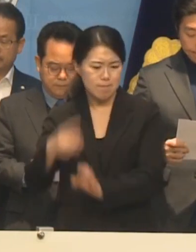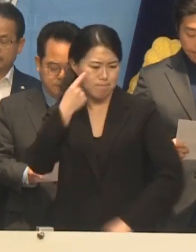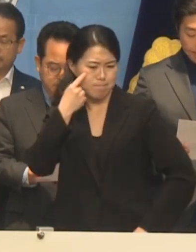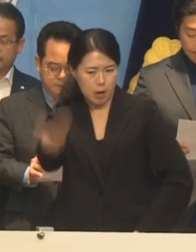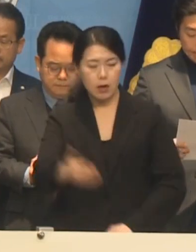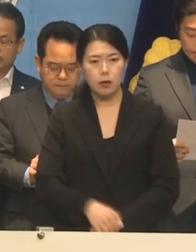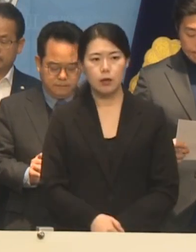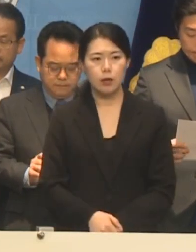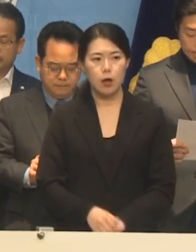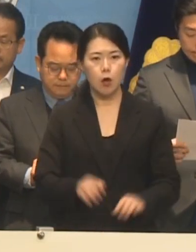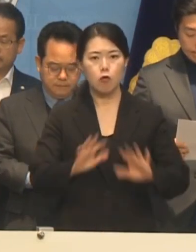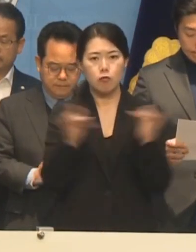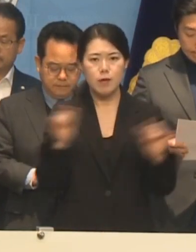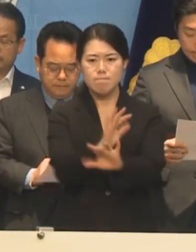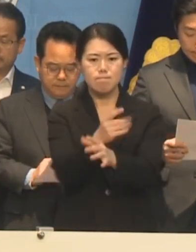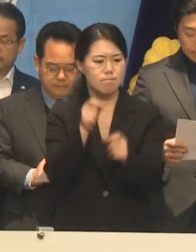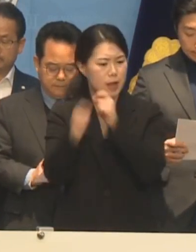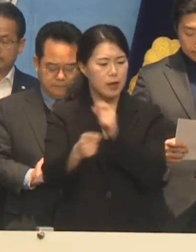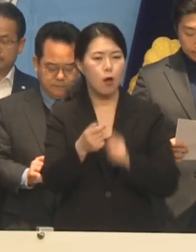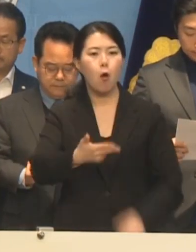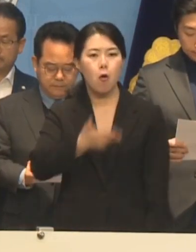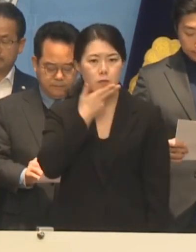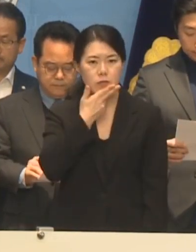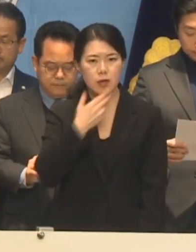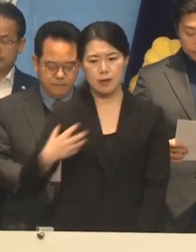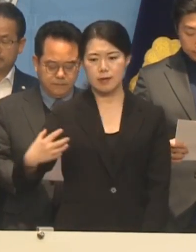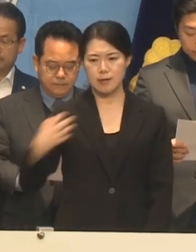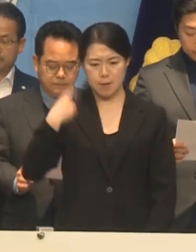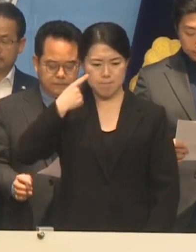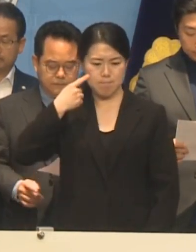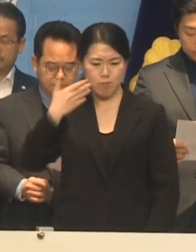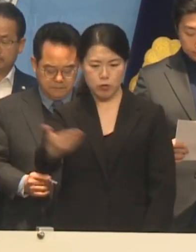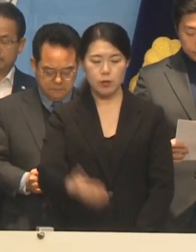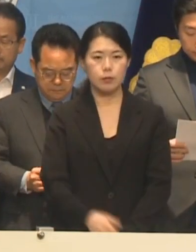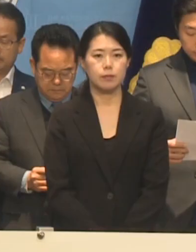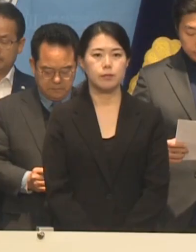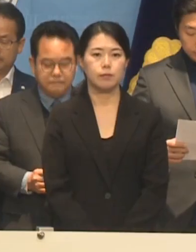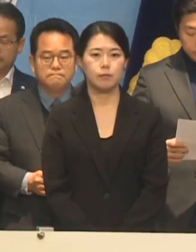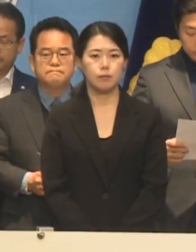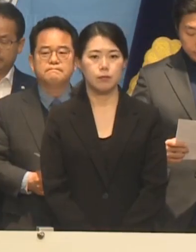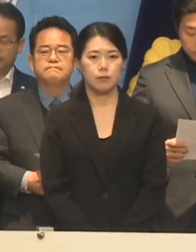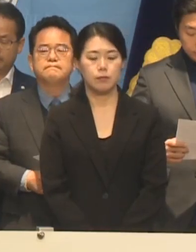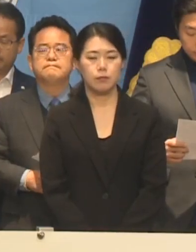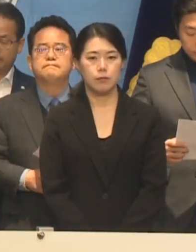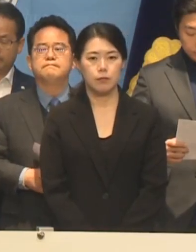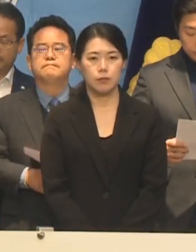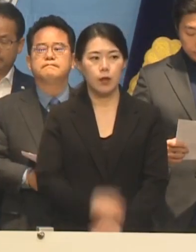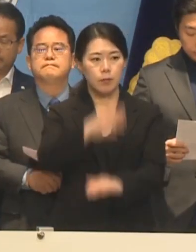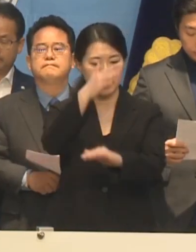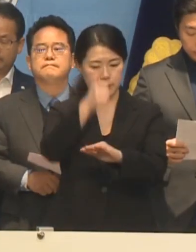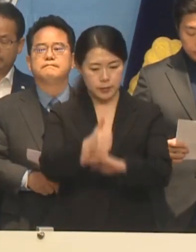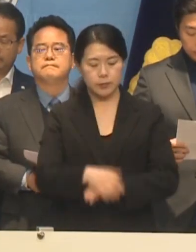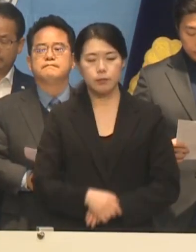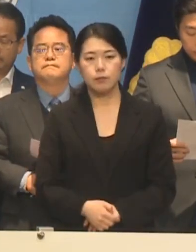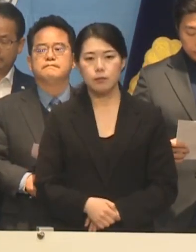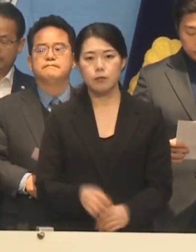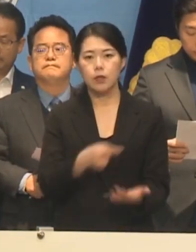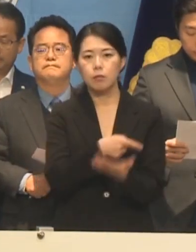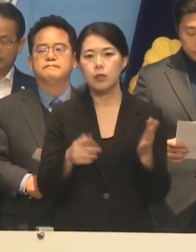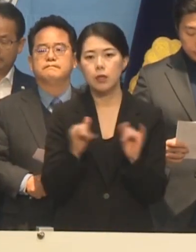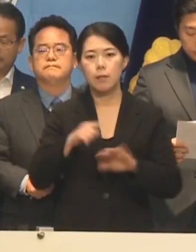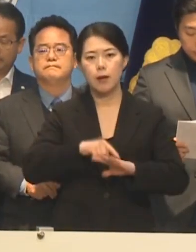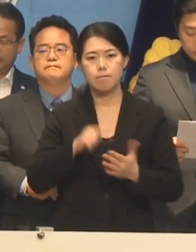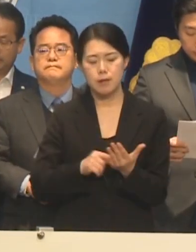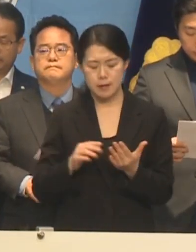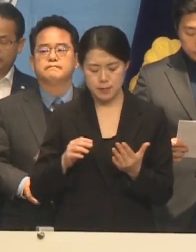다시는 기만당하지 않도록 모든 책임을 묻는데 주저하지 않을 것이다. 마지막으로 피해자의 마음을